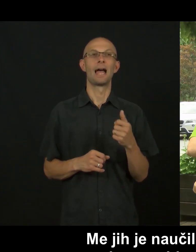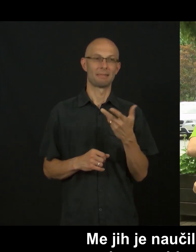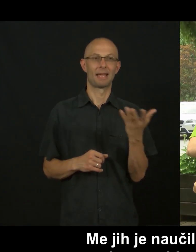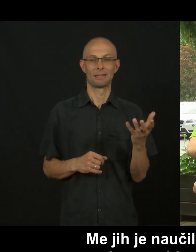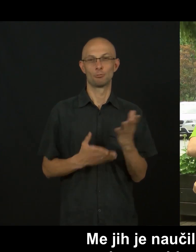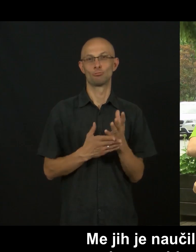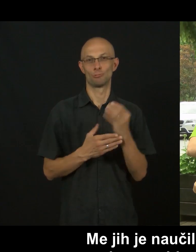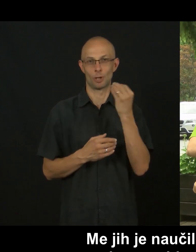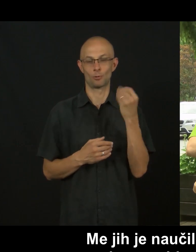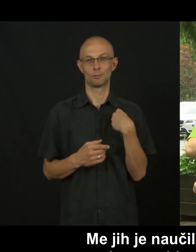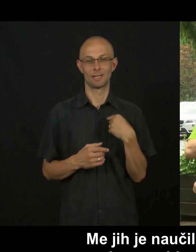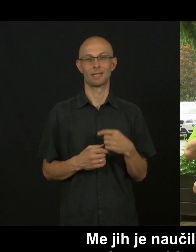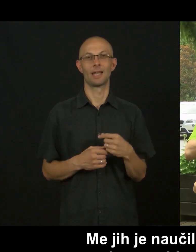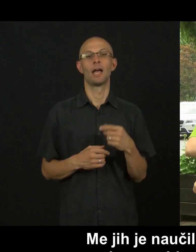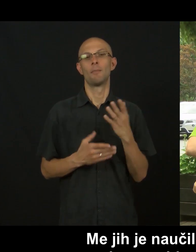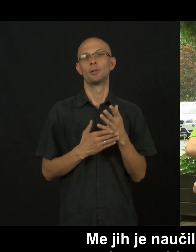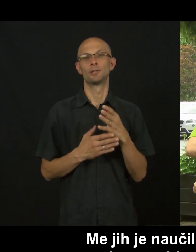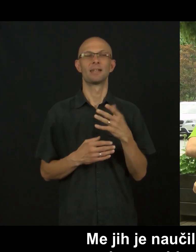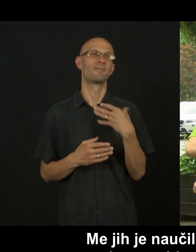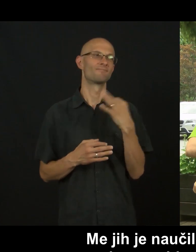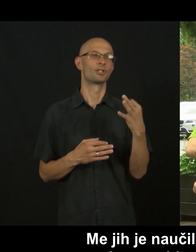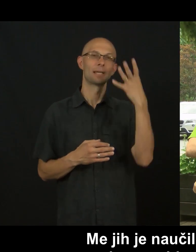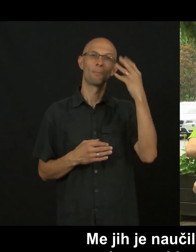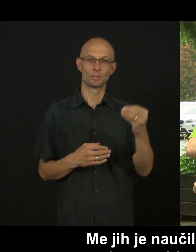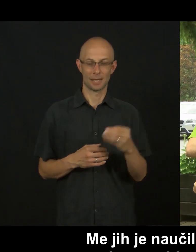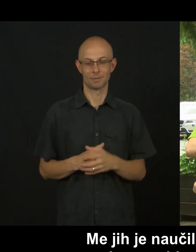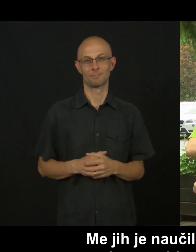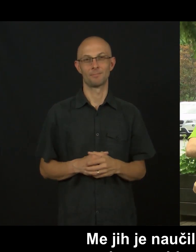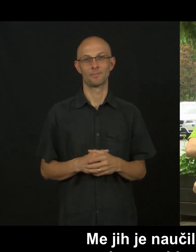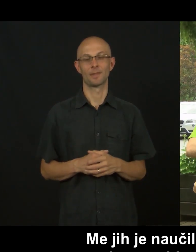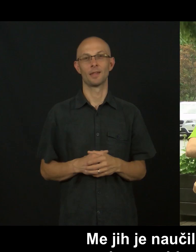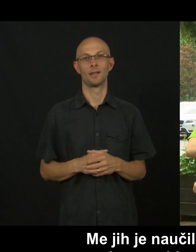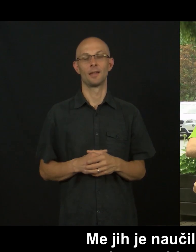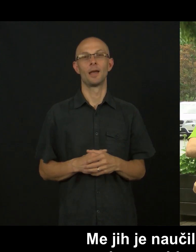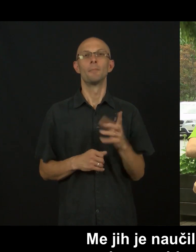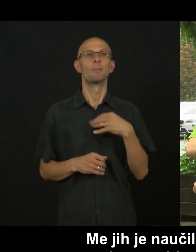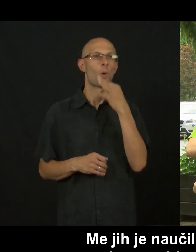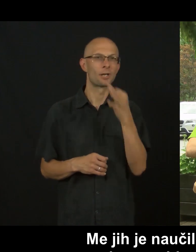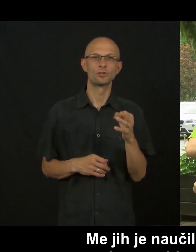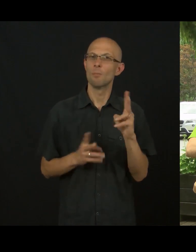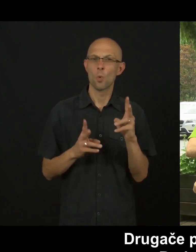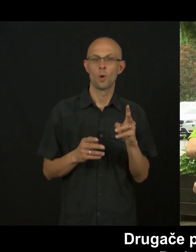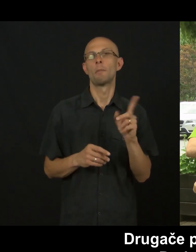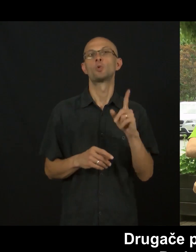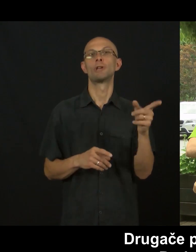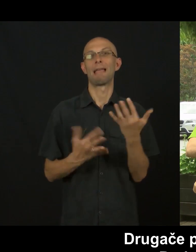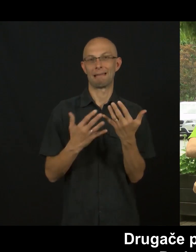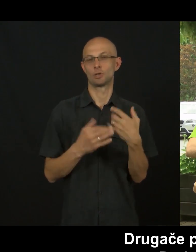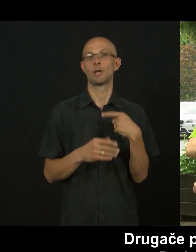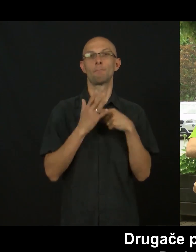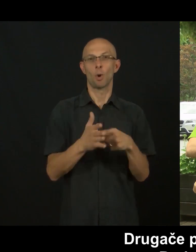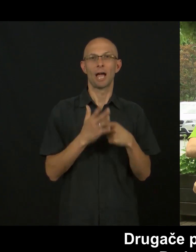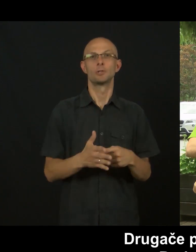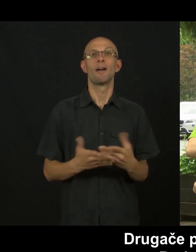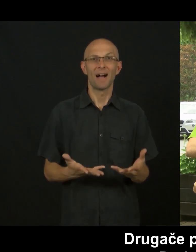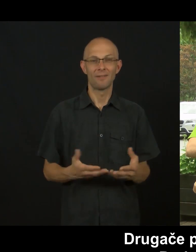meh je že naučil ene par, ampak časi, ko pozabim, ga poprašam kako, drugače pa na igrišču mu pa